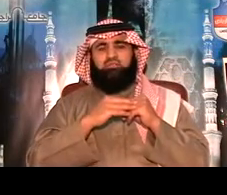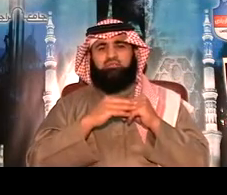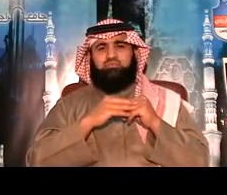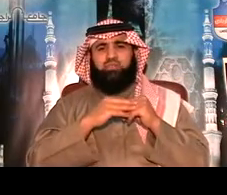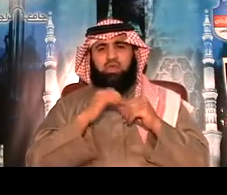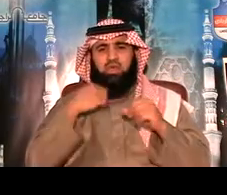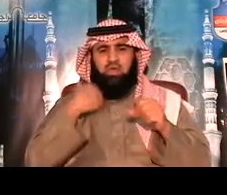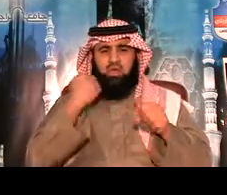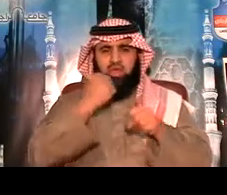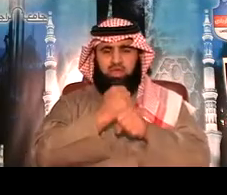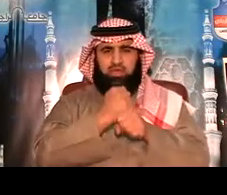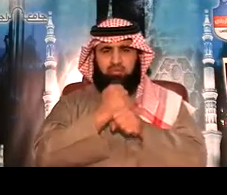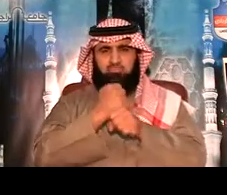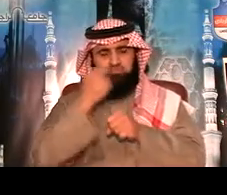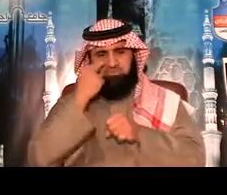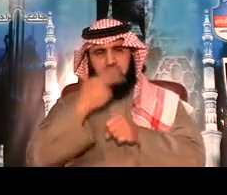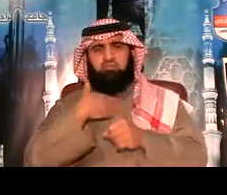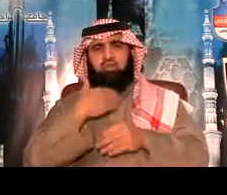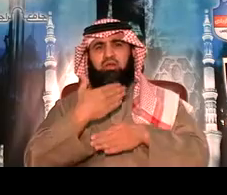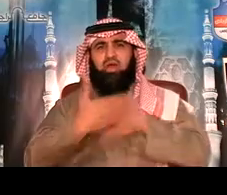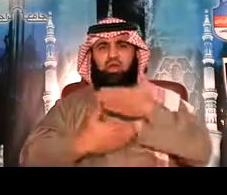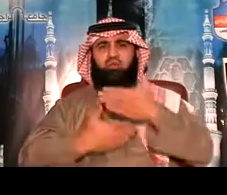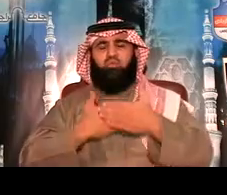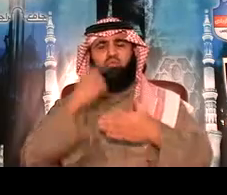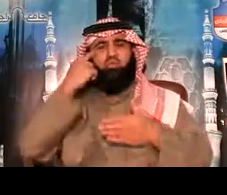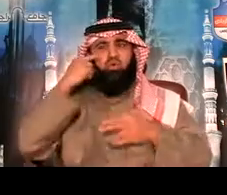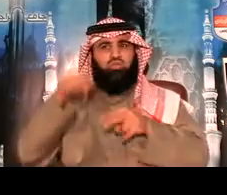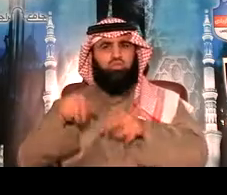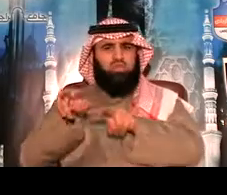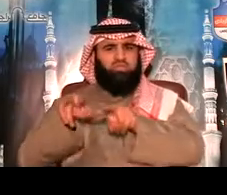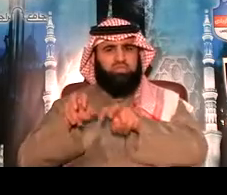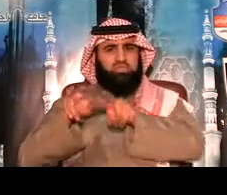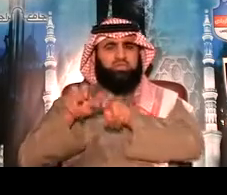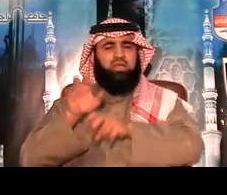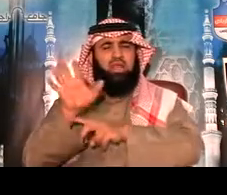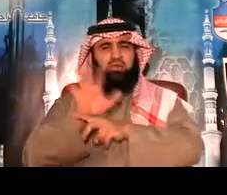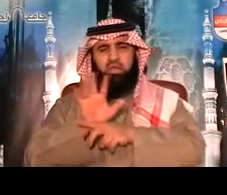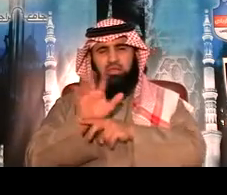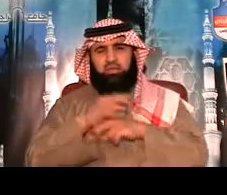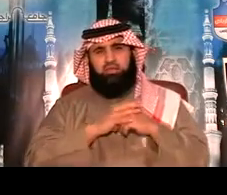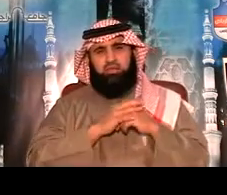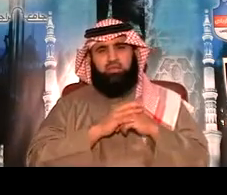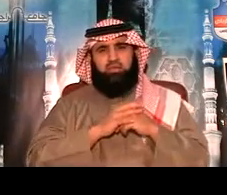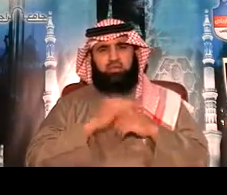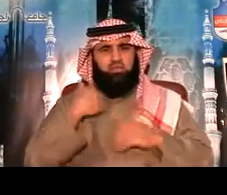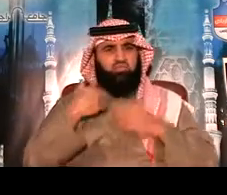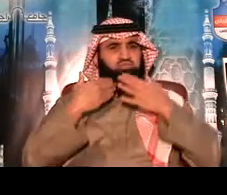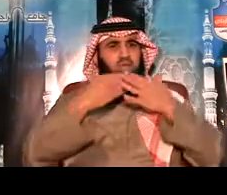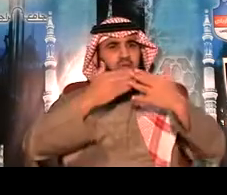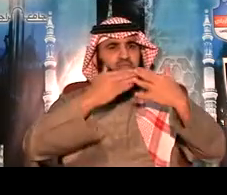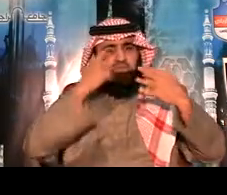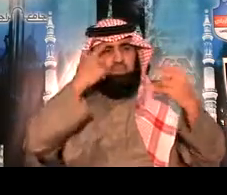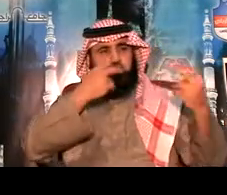إلى ما يشتهي من متاع الدنيا وزخرفها، ووسيلة لتحقيق مطامع ولذائذ في